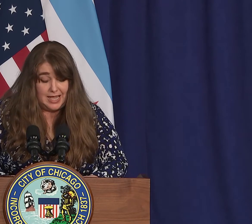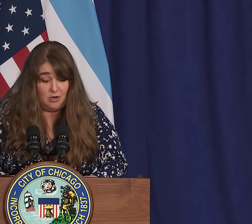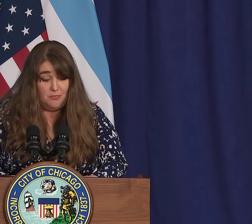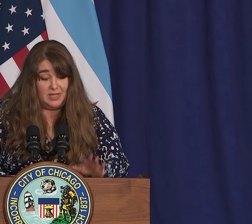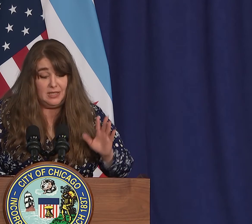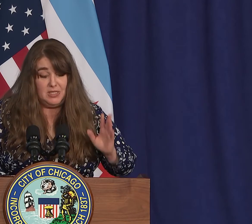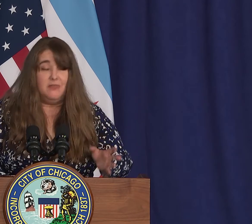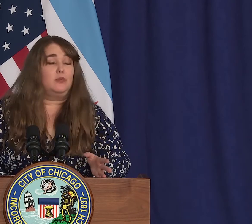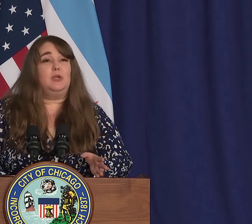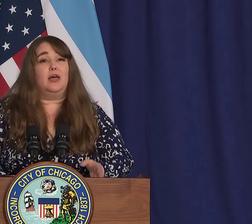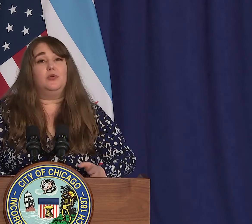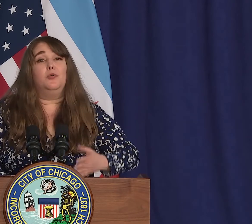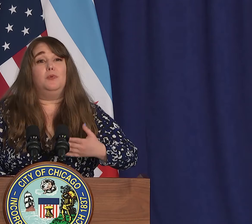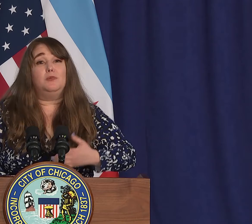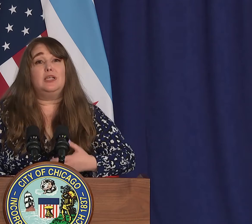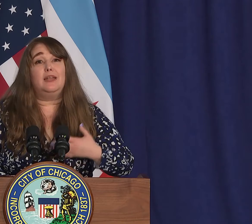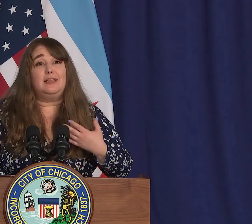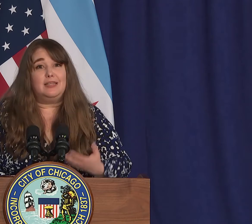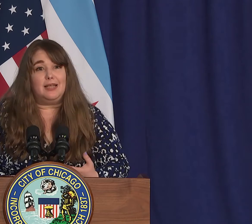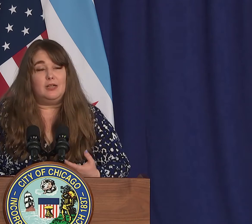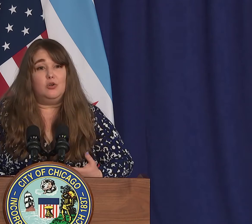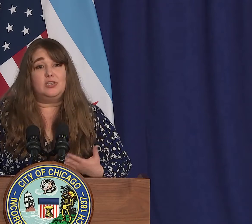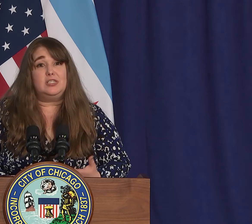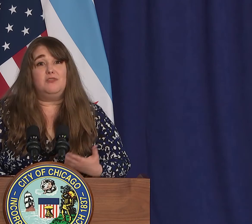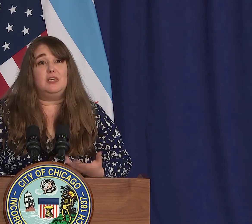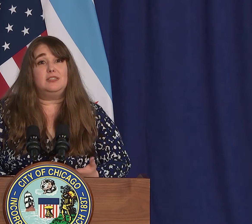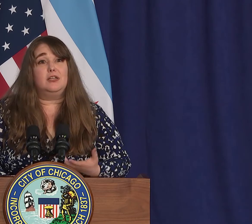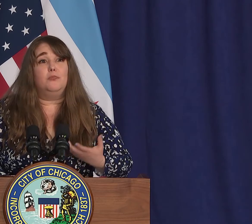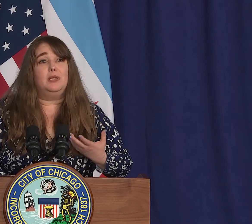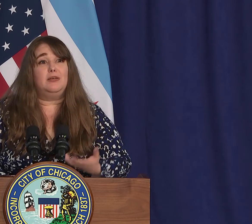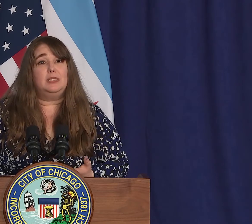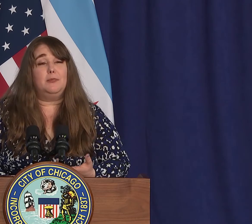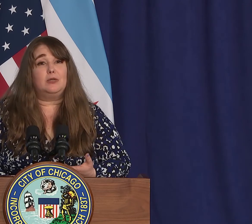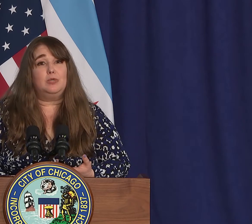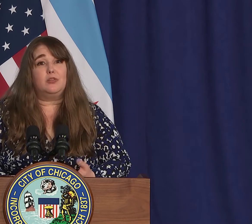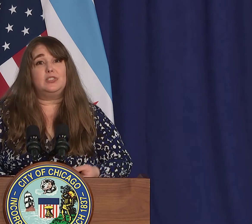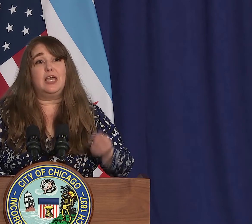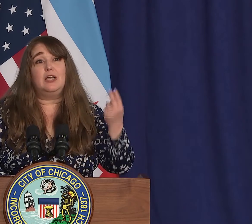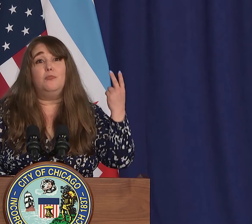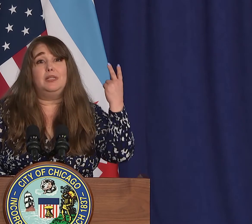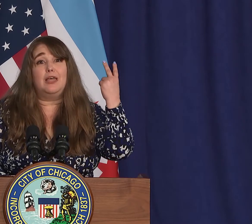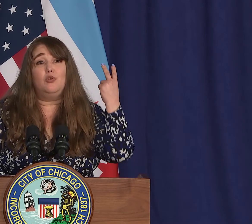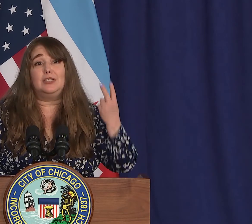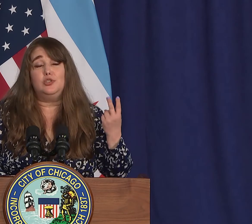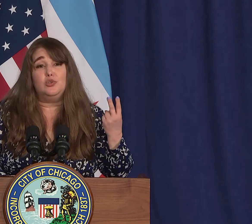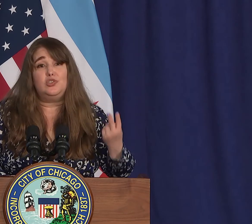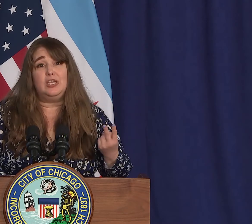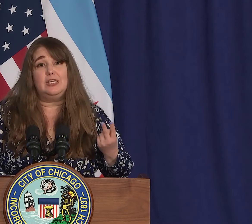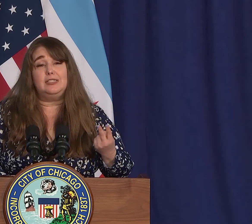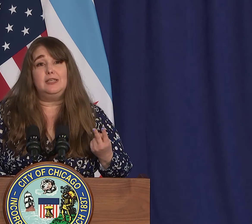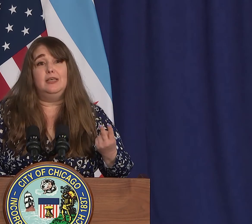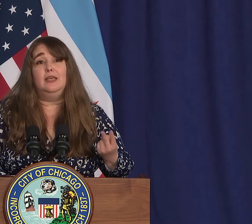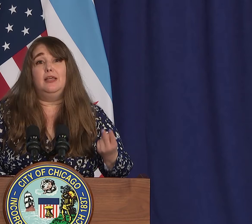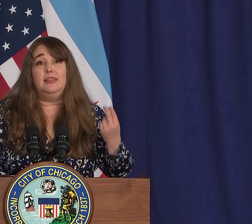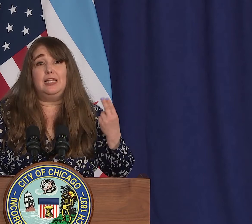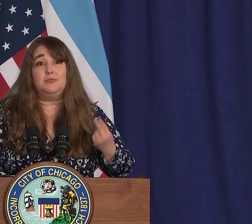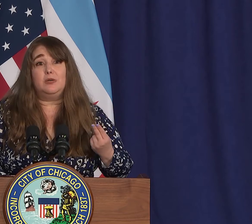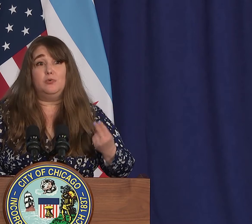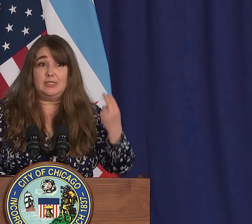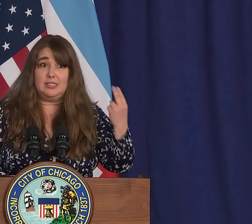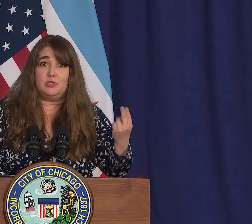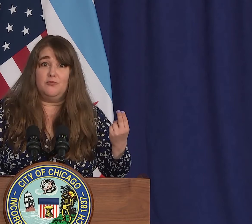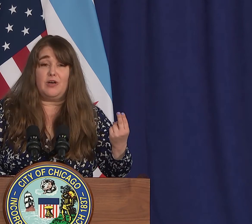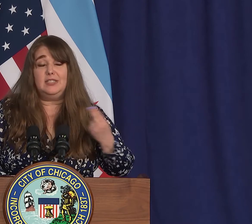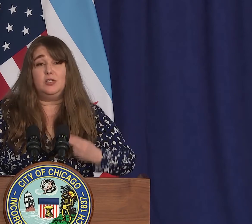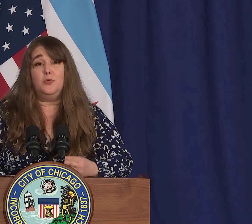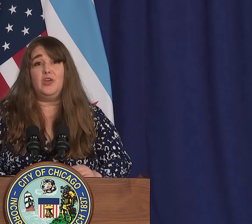Si está completamente vacunado, y volvemos a reiterar lo que significa estar completamente vacunado, es que haya completado las 2 series de las